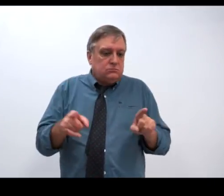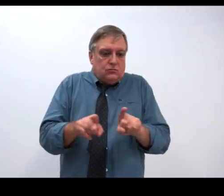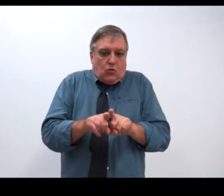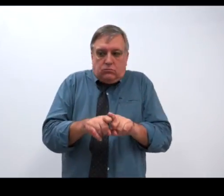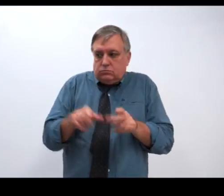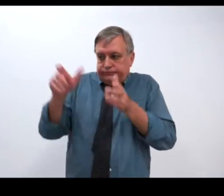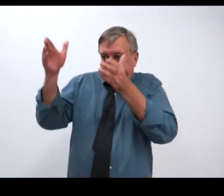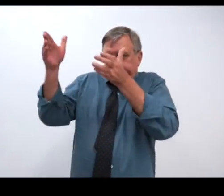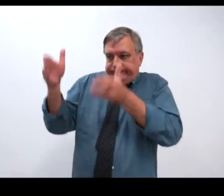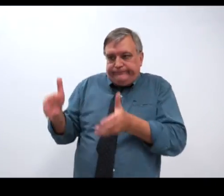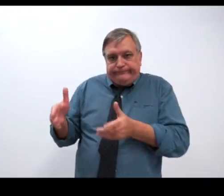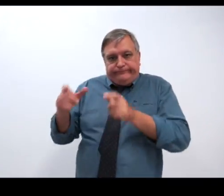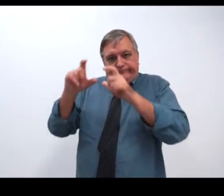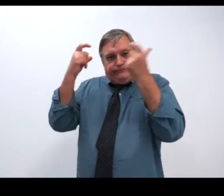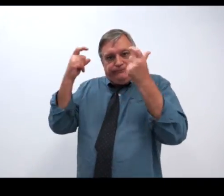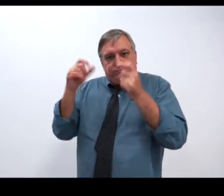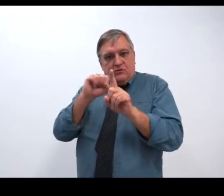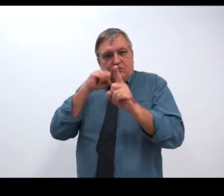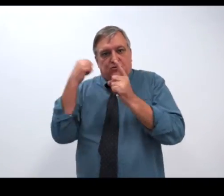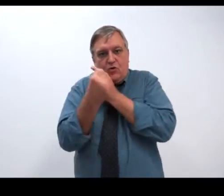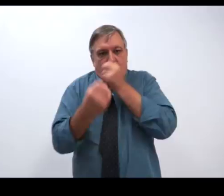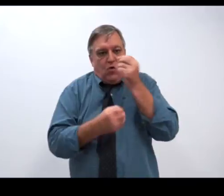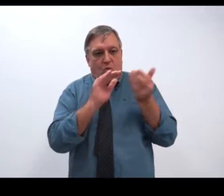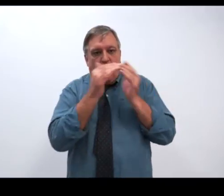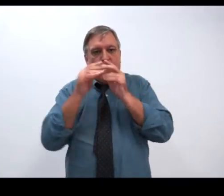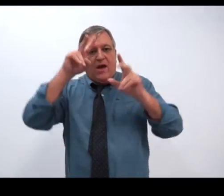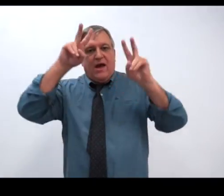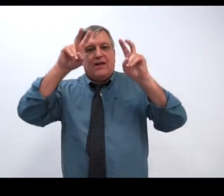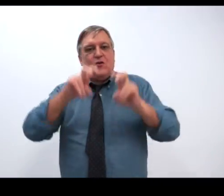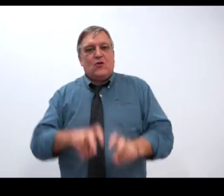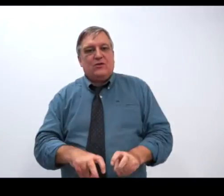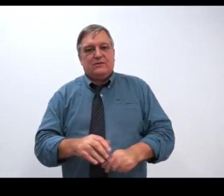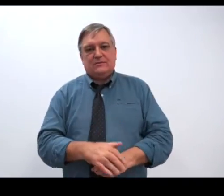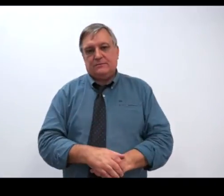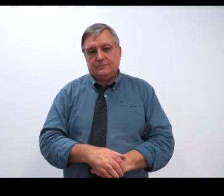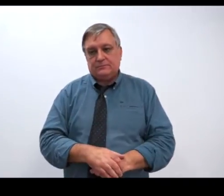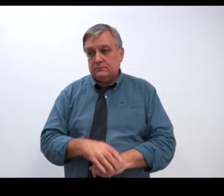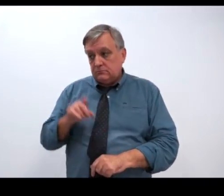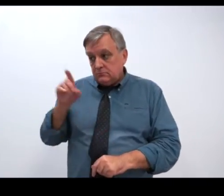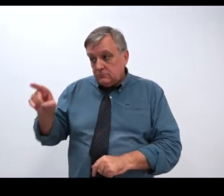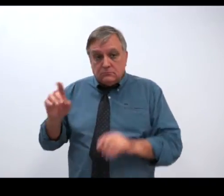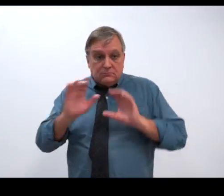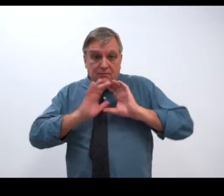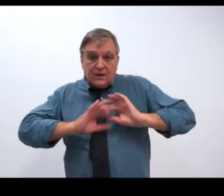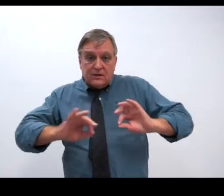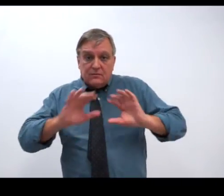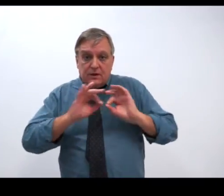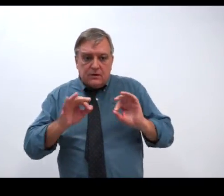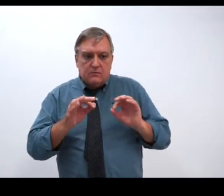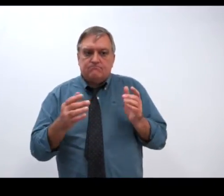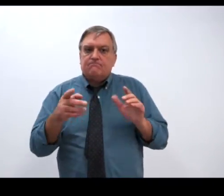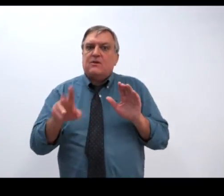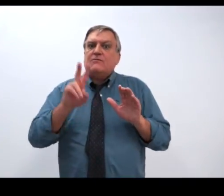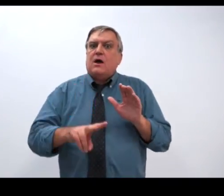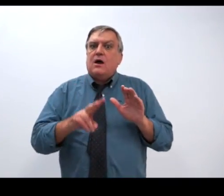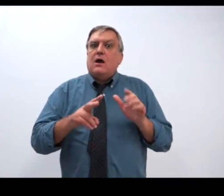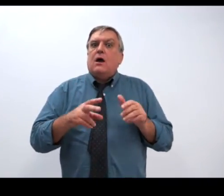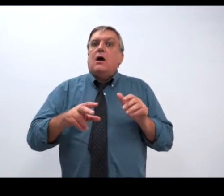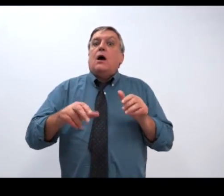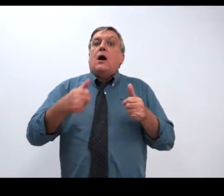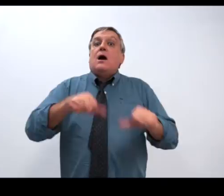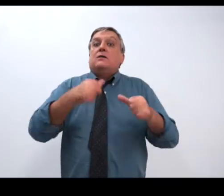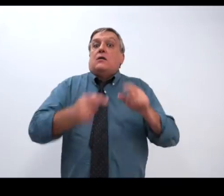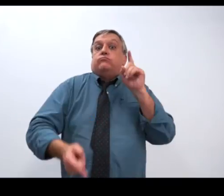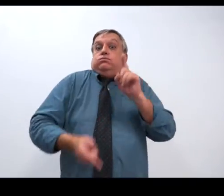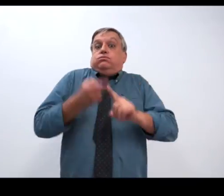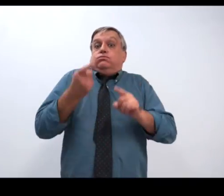s'il était sociologue ou ethnologue. Il rend compte notamment de l'importance des premiers internats,